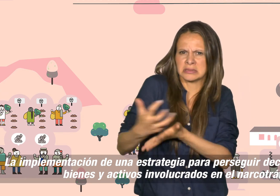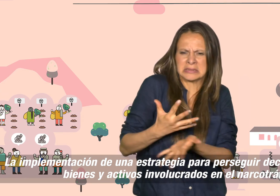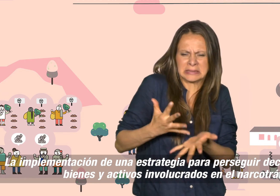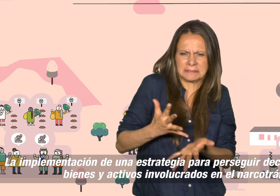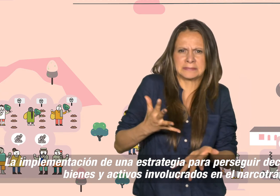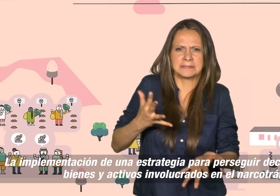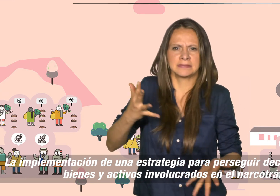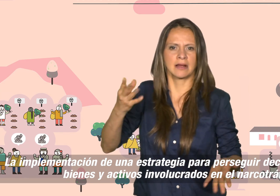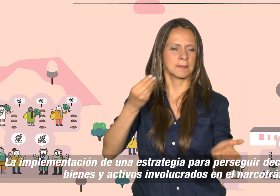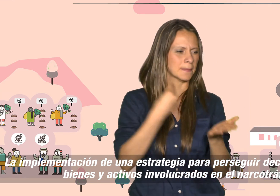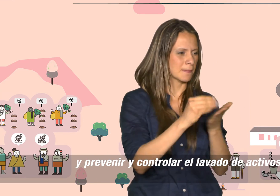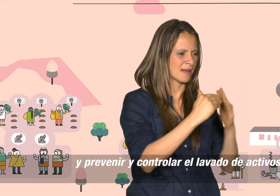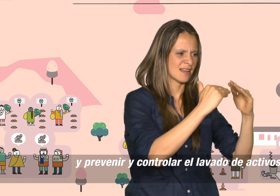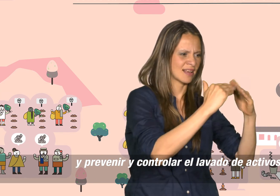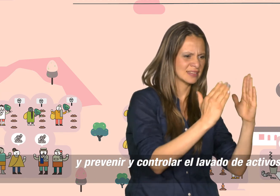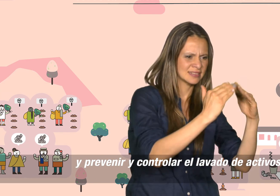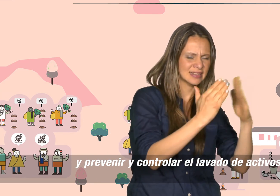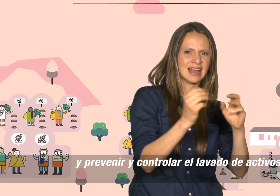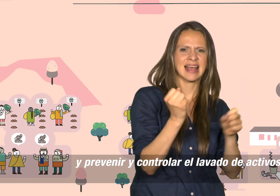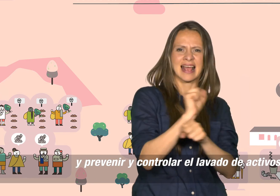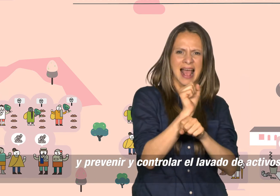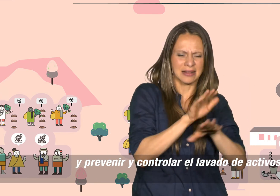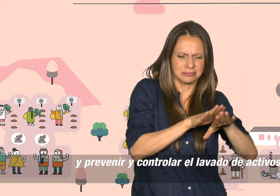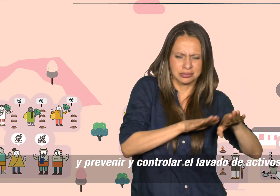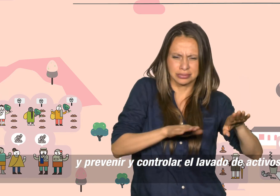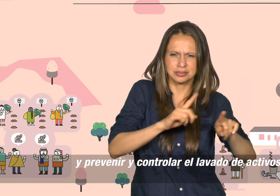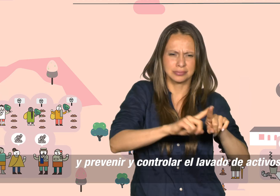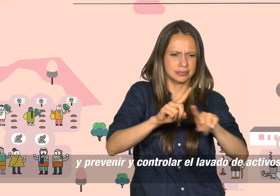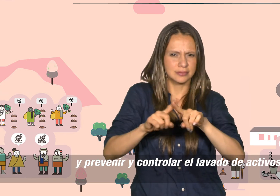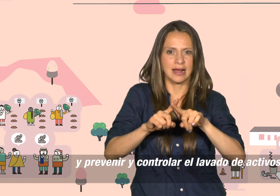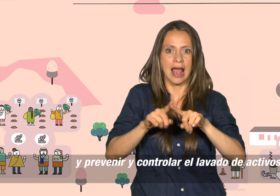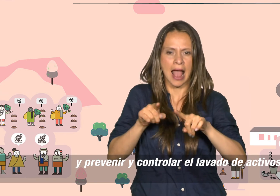narcotráfico y prevenir y controlar el lavado de activos